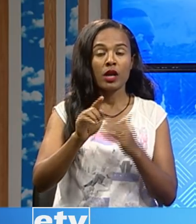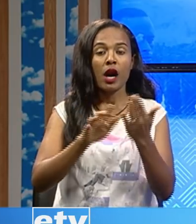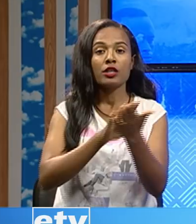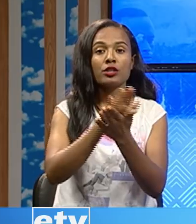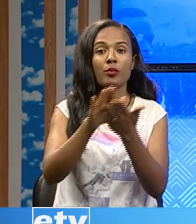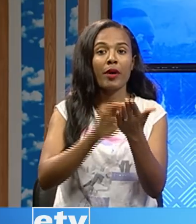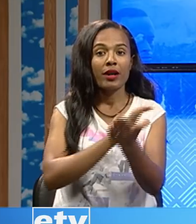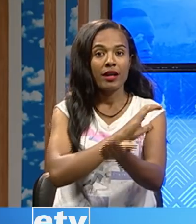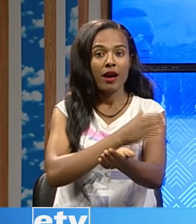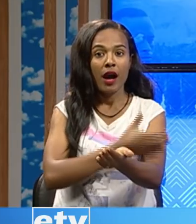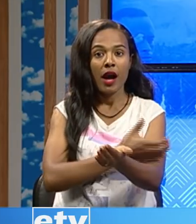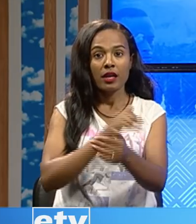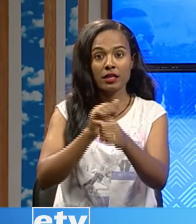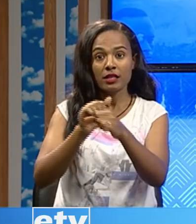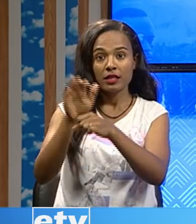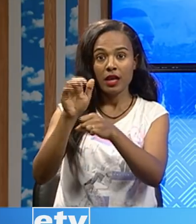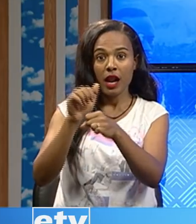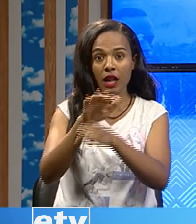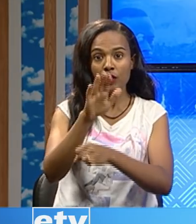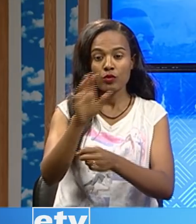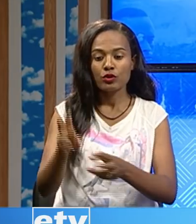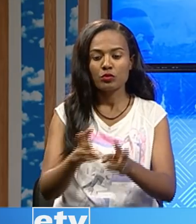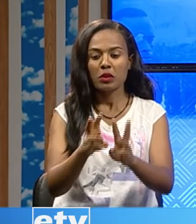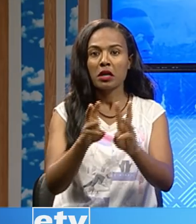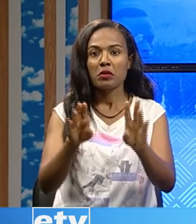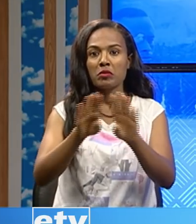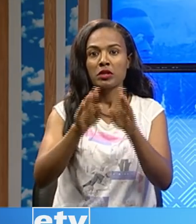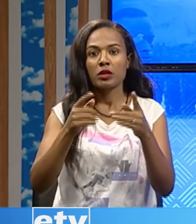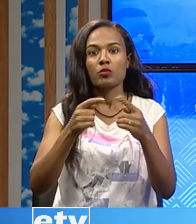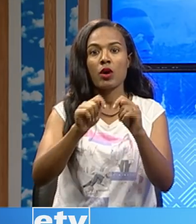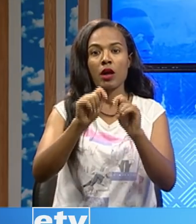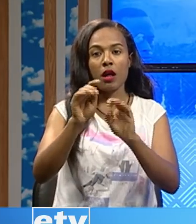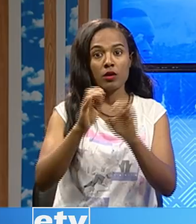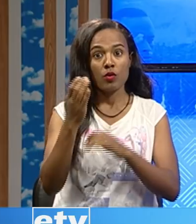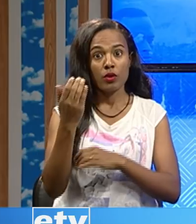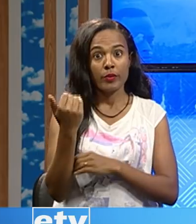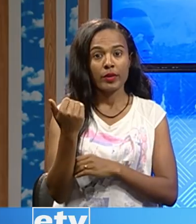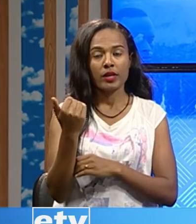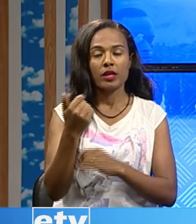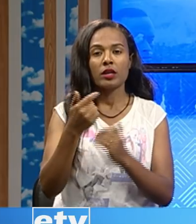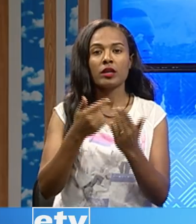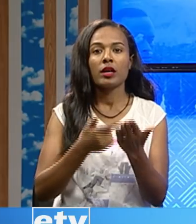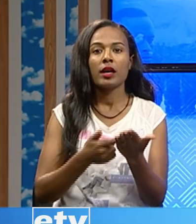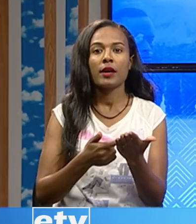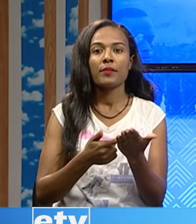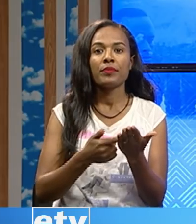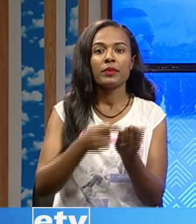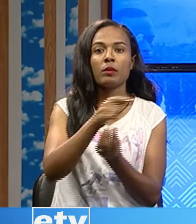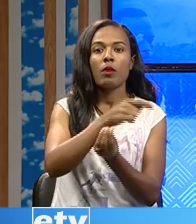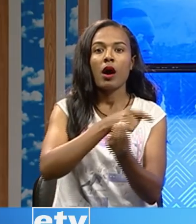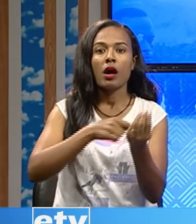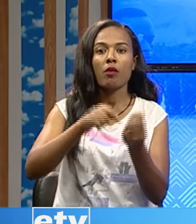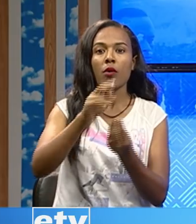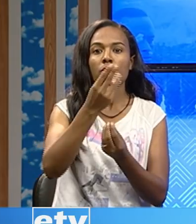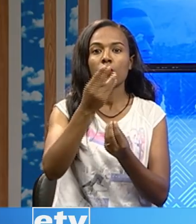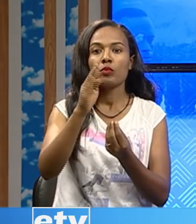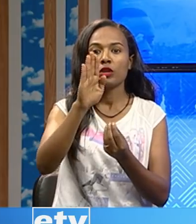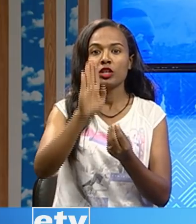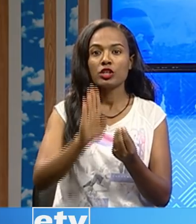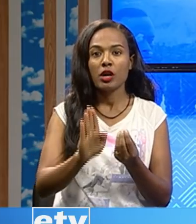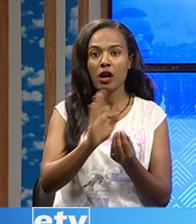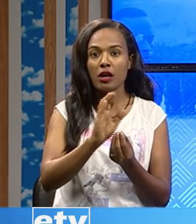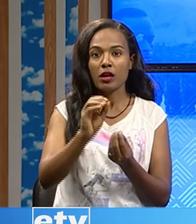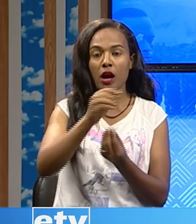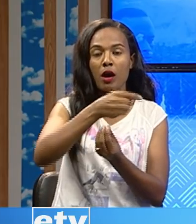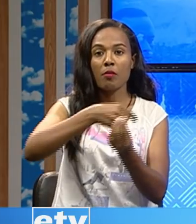የአሸባሪ ኃይል ተላላኪዎች መንገድ የመዝጋት ሙከራ አድርጎ ነበር። ይሄ በአካባቢ ሚሊሻና